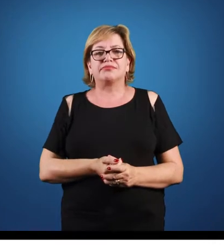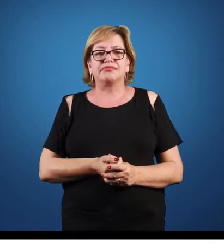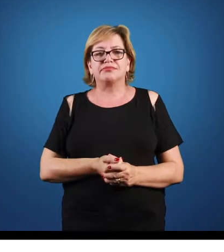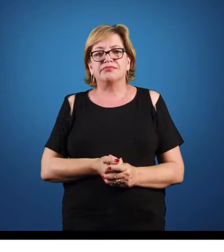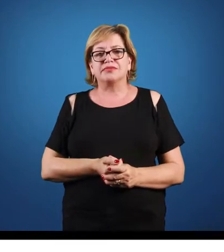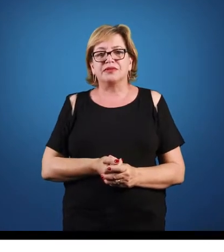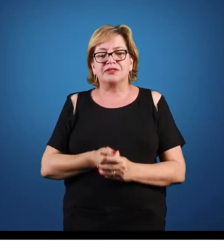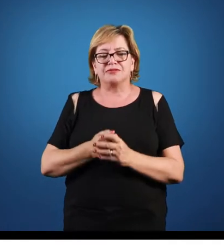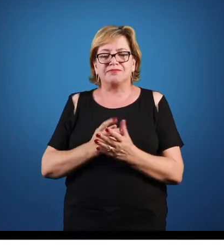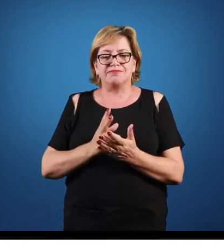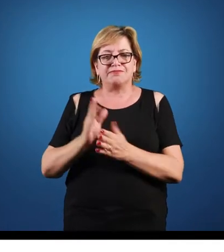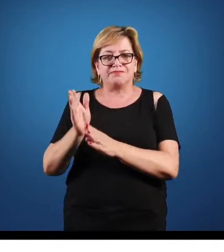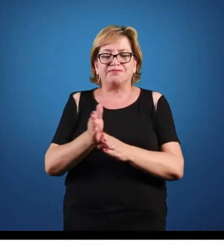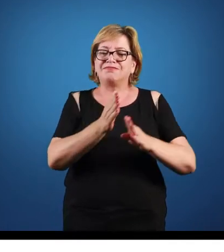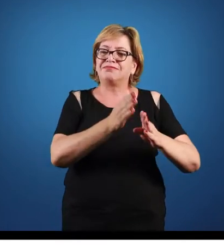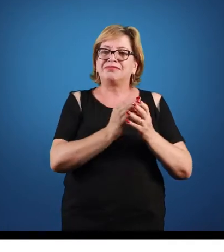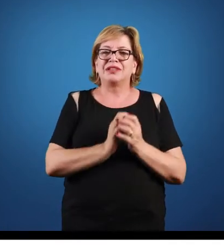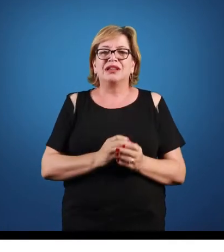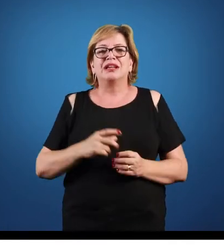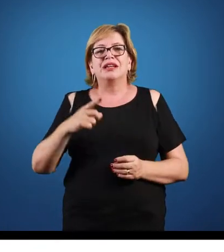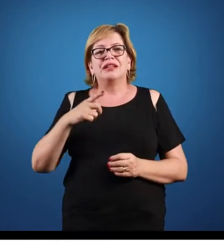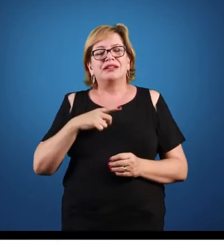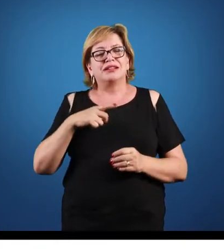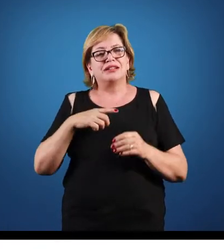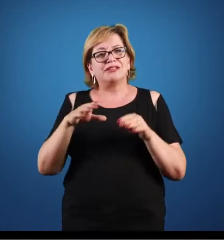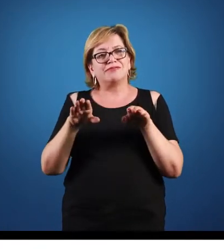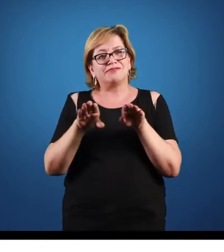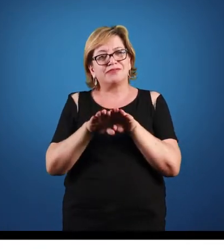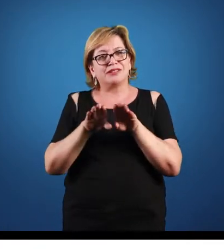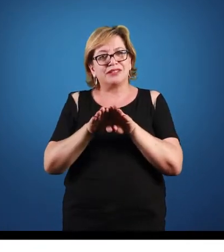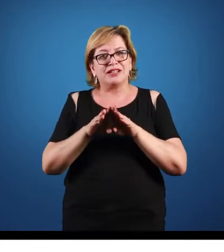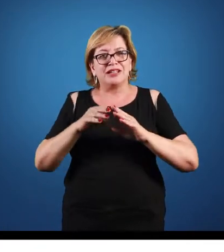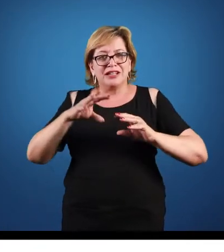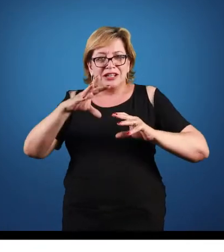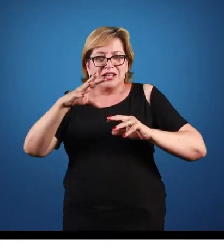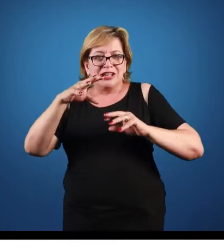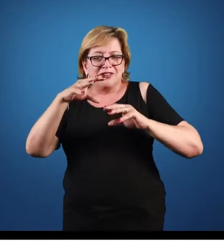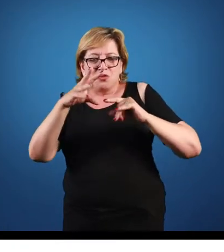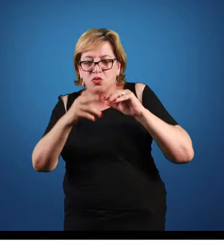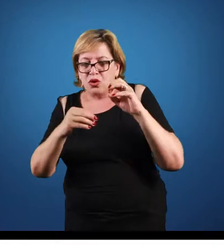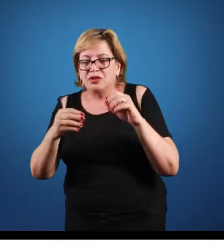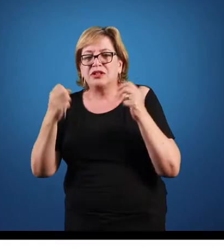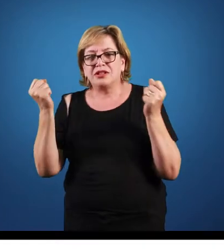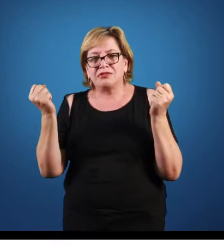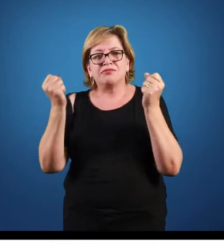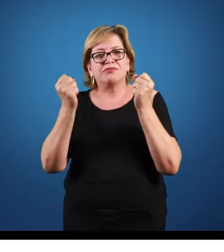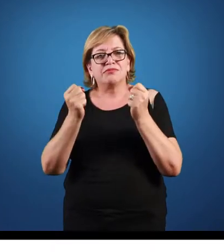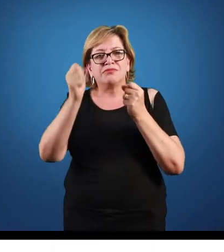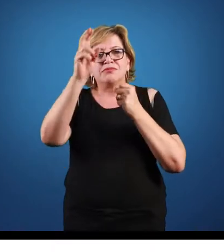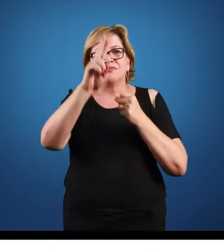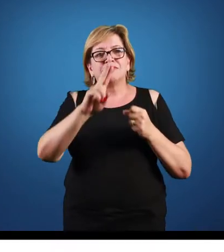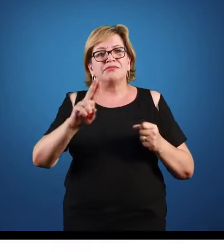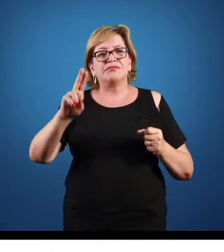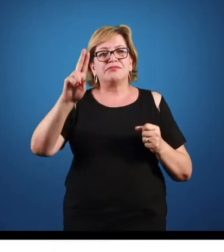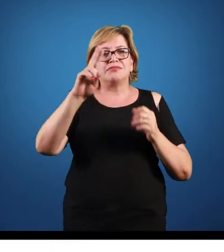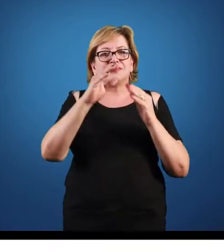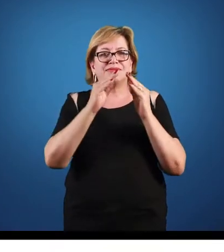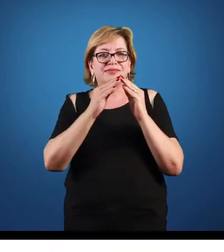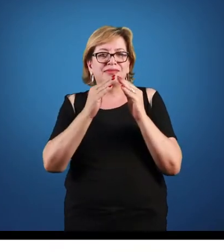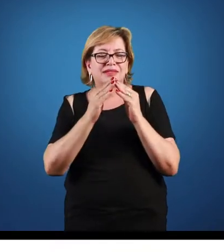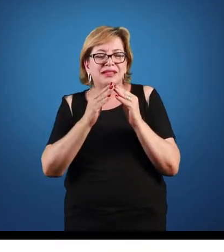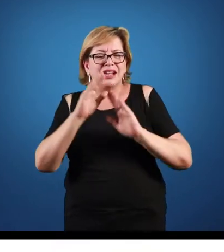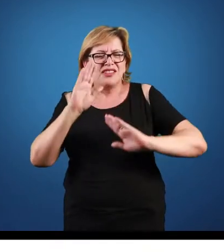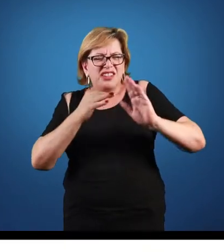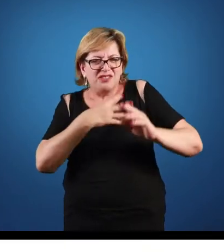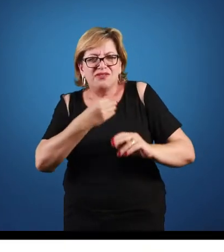estão continuando é nós temos também além dos personagens que a gente mostrou aqui vocês podem usar também em casa às vezes os filhos de